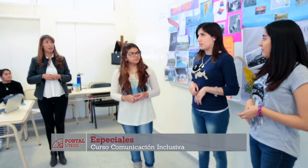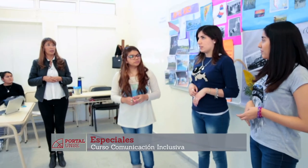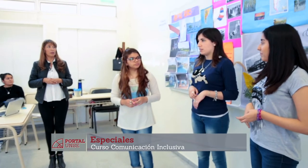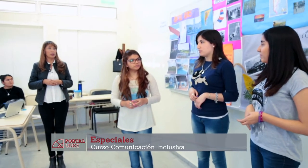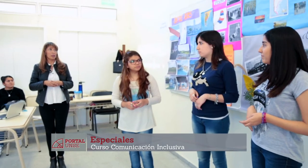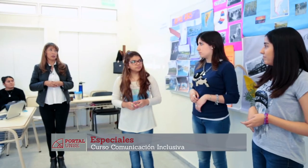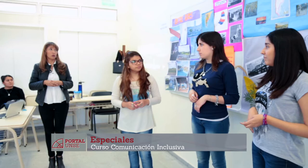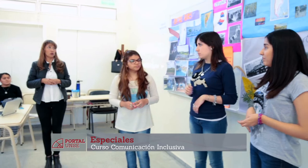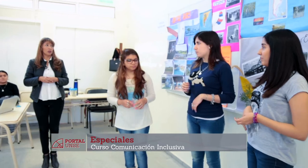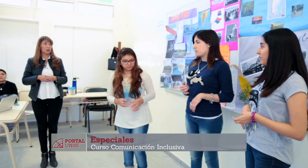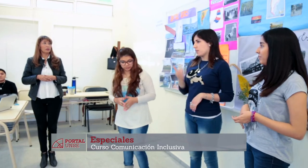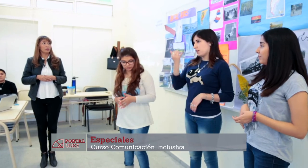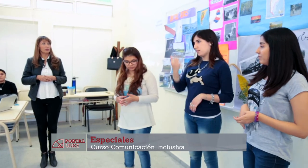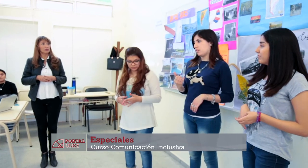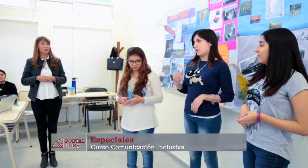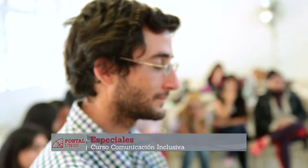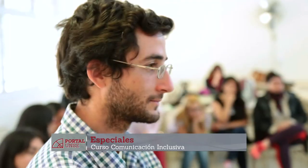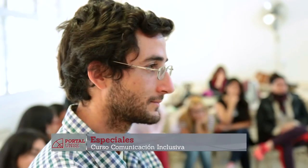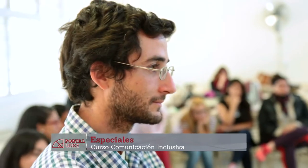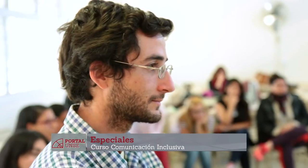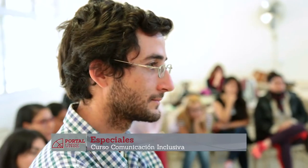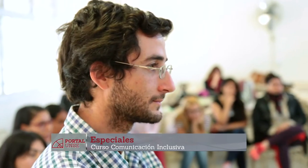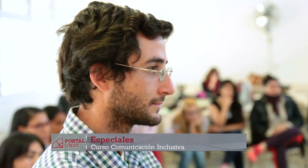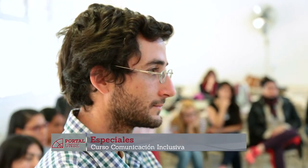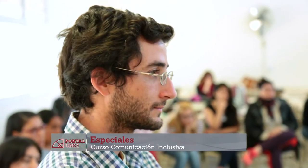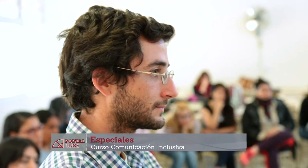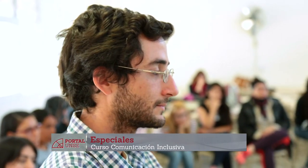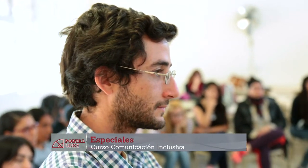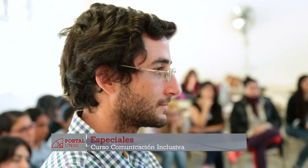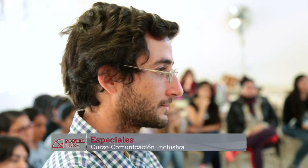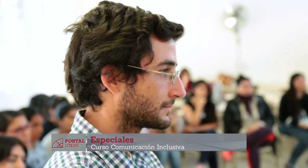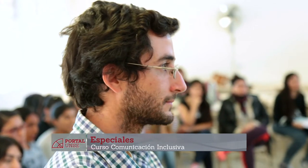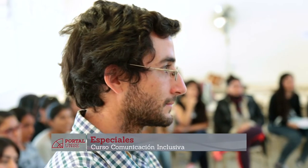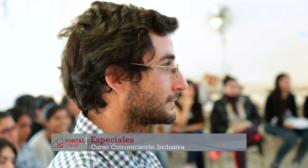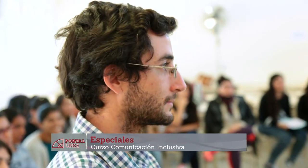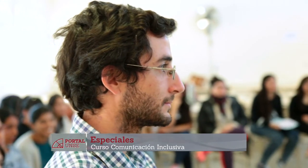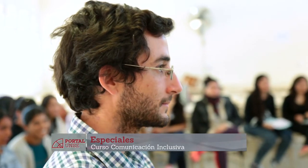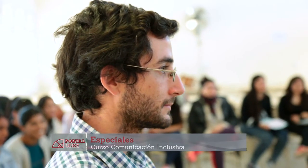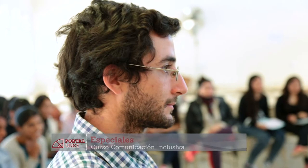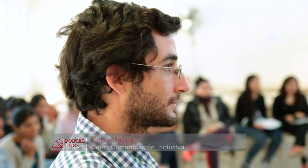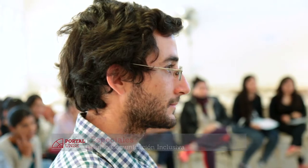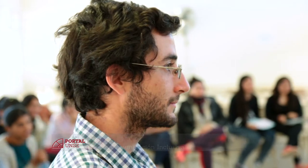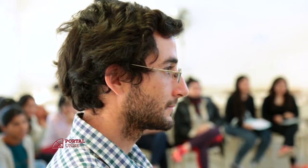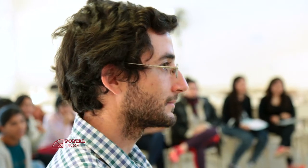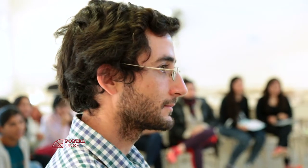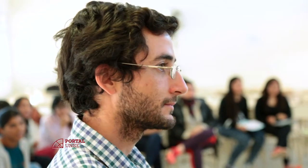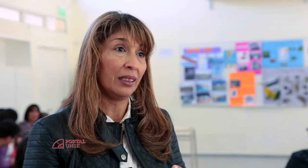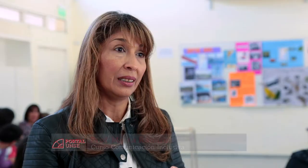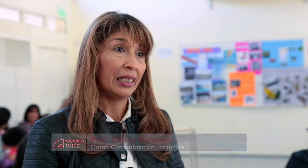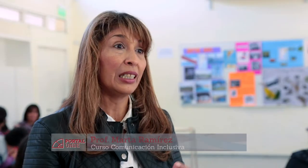El clima hace mucho frío. Nos ponemos de acuerdo y porque él, como es muy regional, y esto